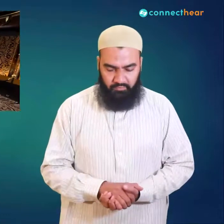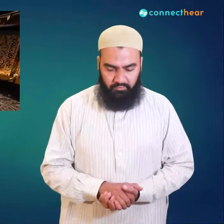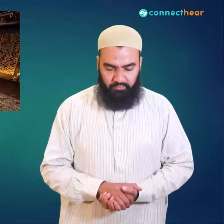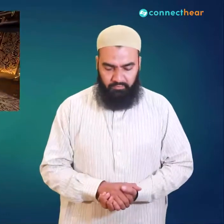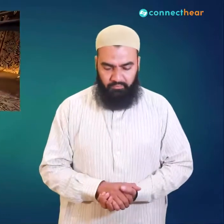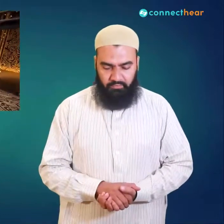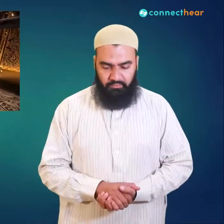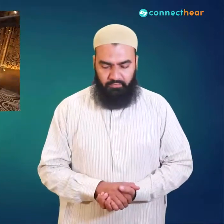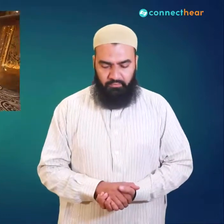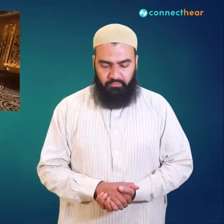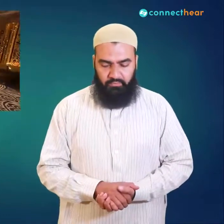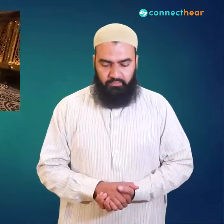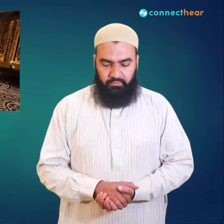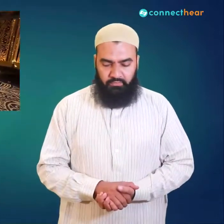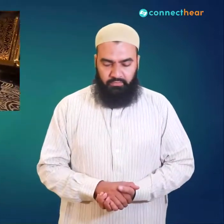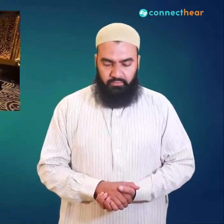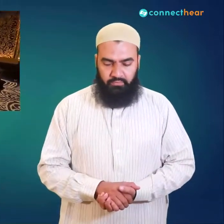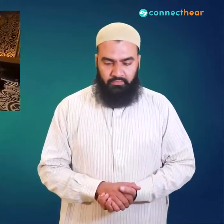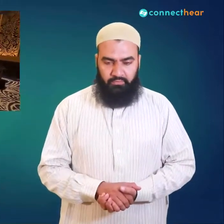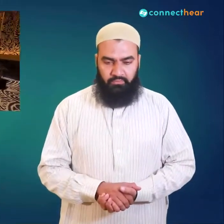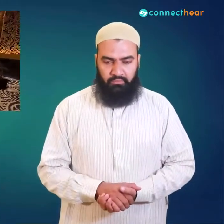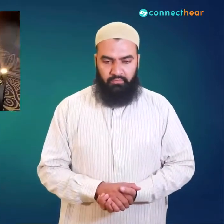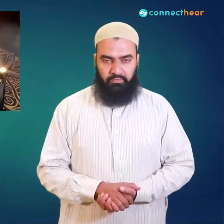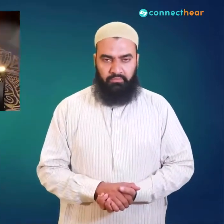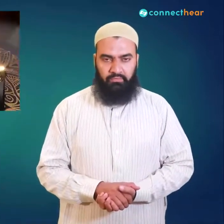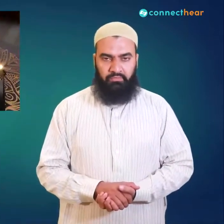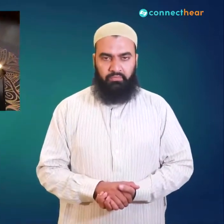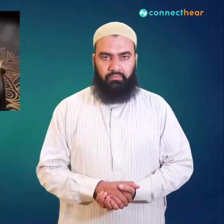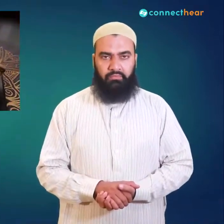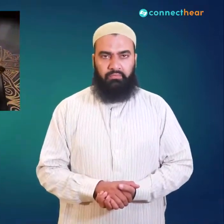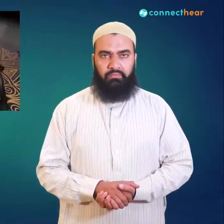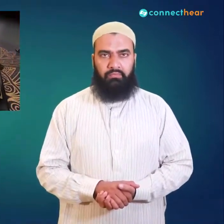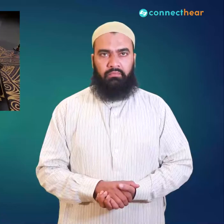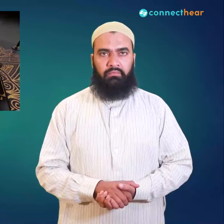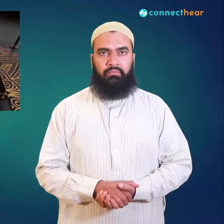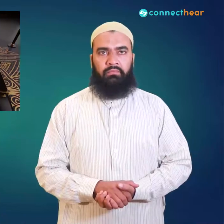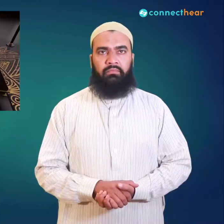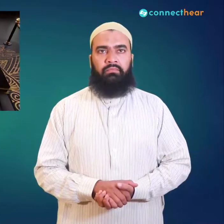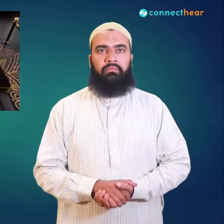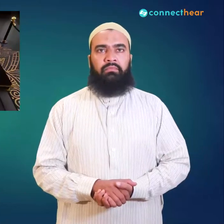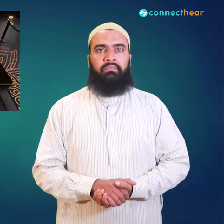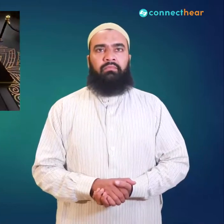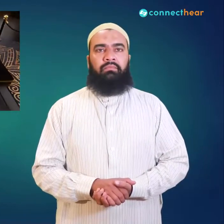القرآن ام على قلوب